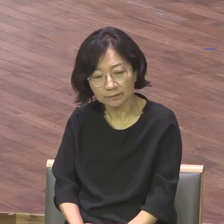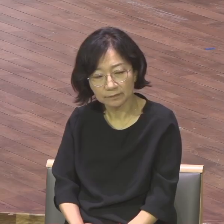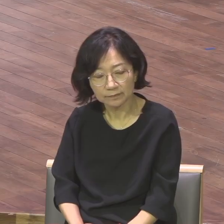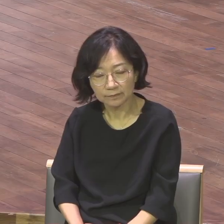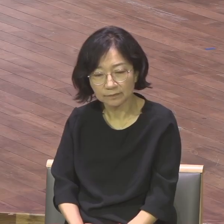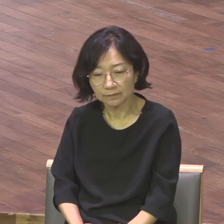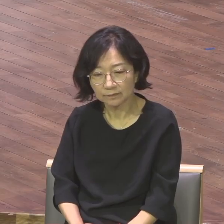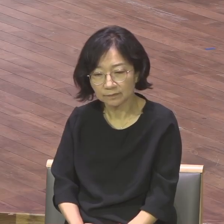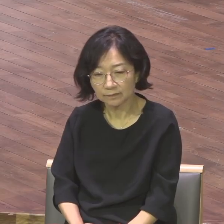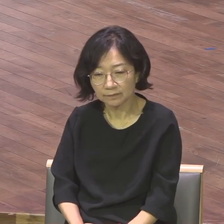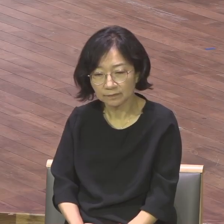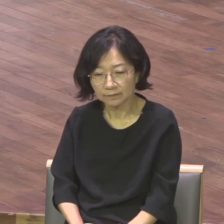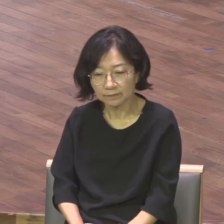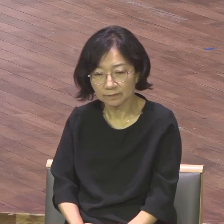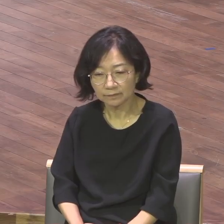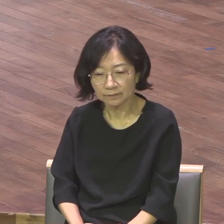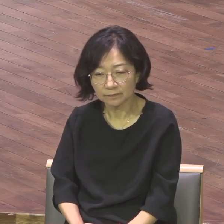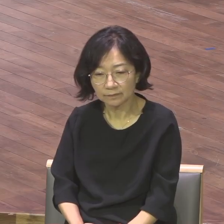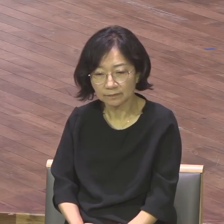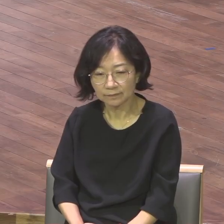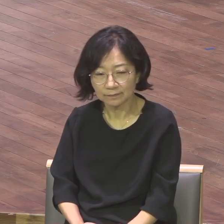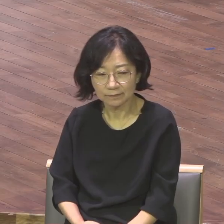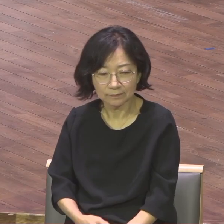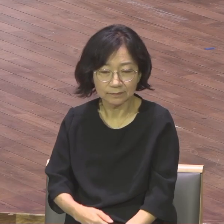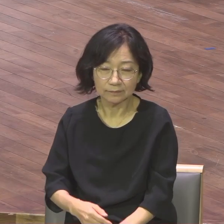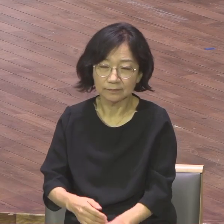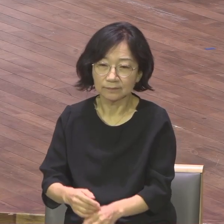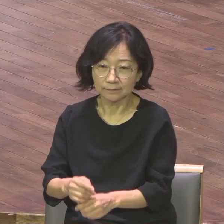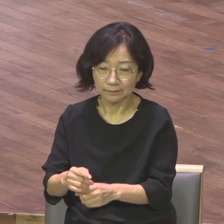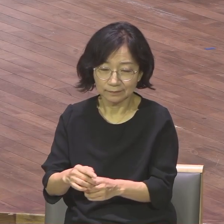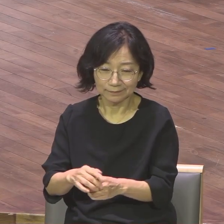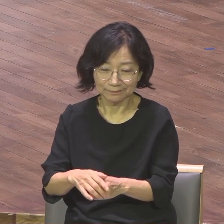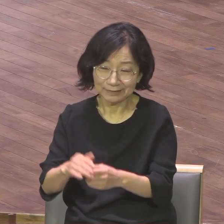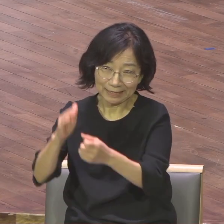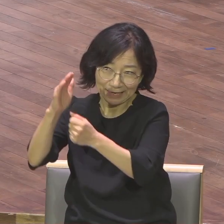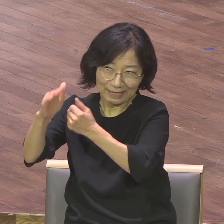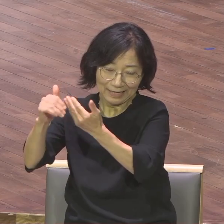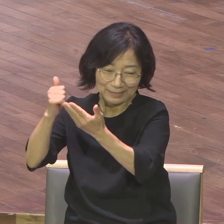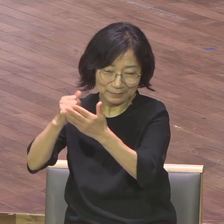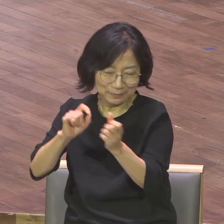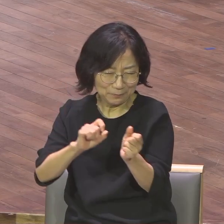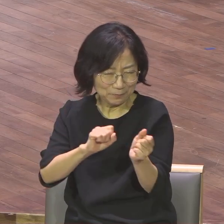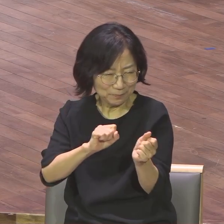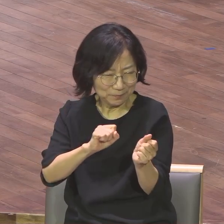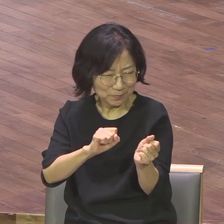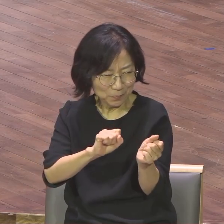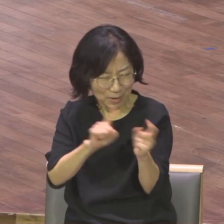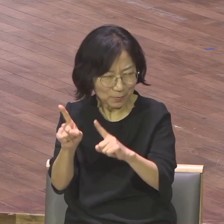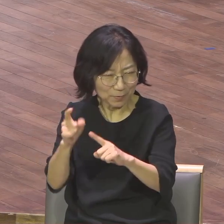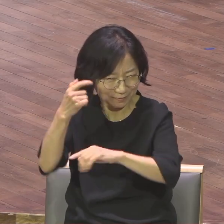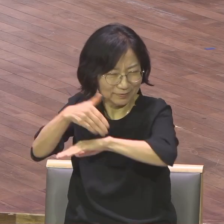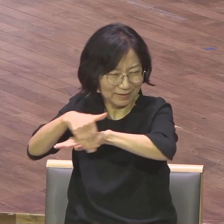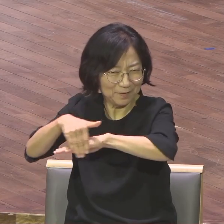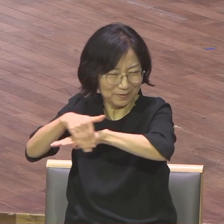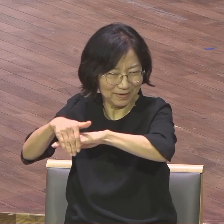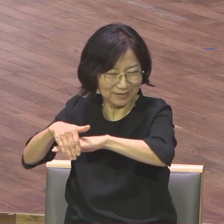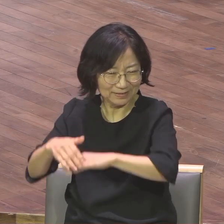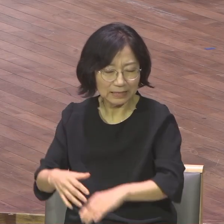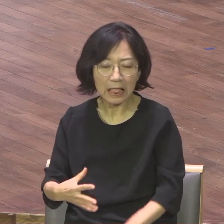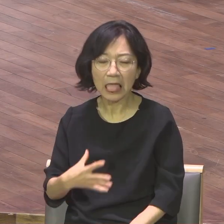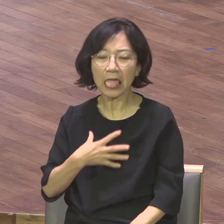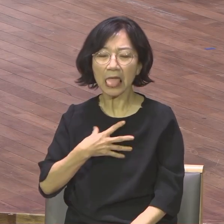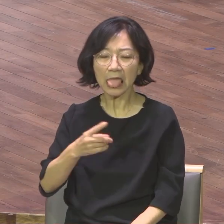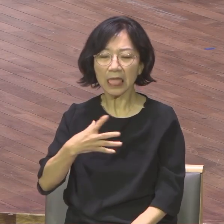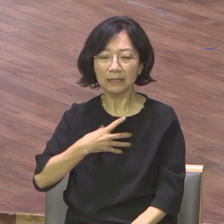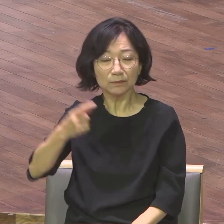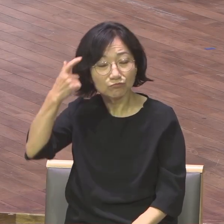하나님께서 회복시켜 주시겠다는 의도가 들어있잖아요. 살겠느냐고 묻는 것 자체가 질문이.